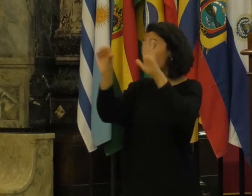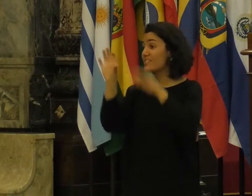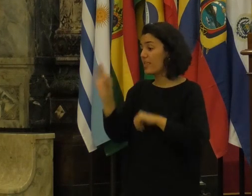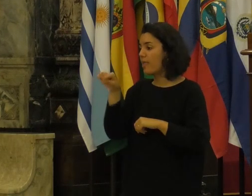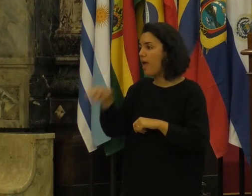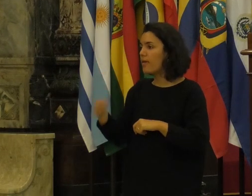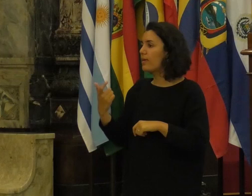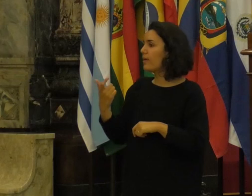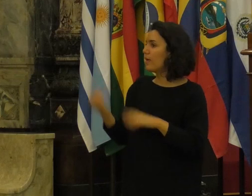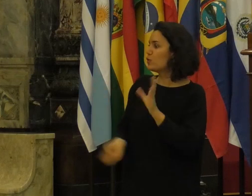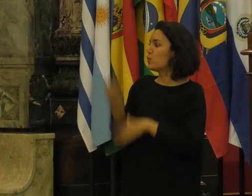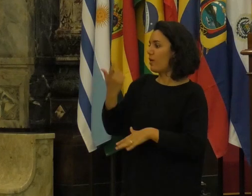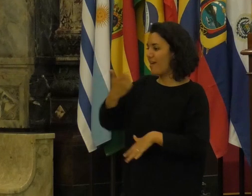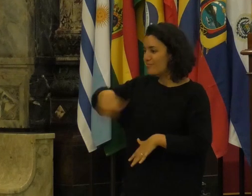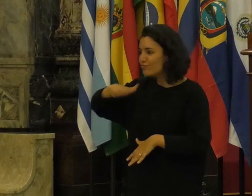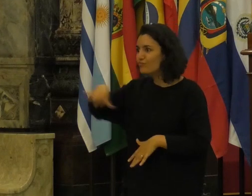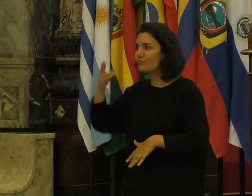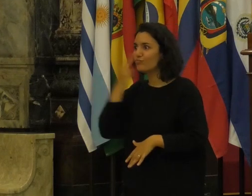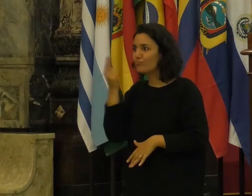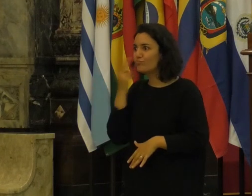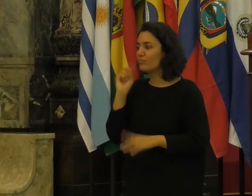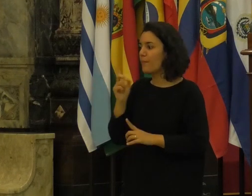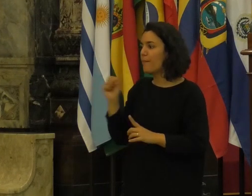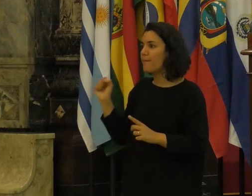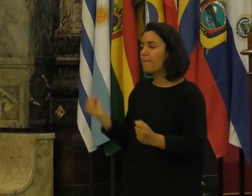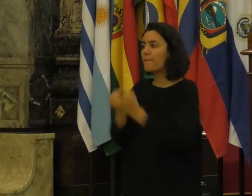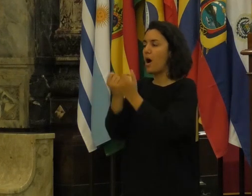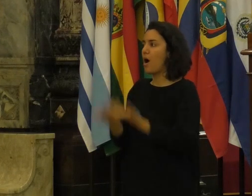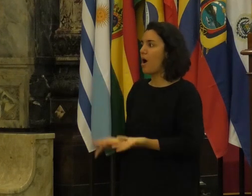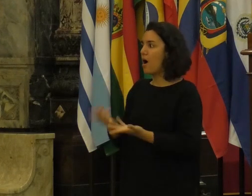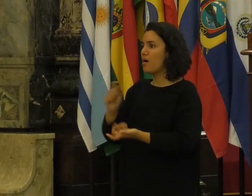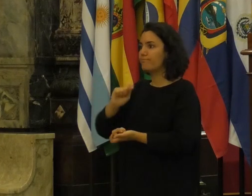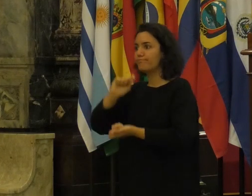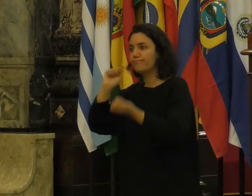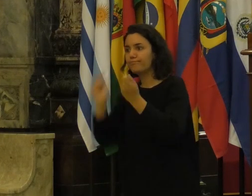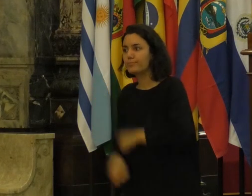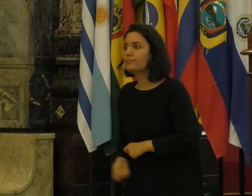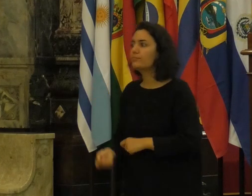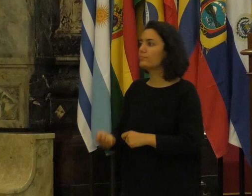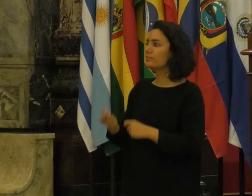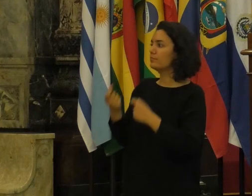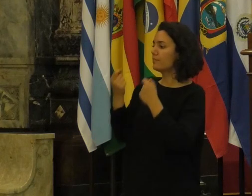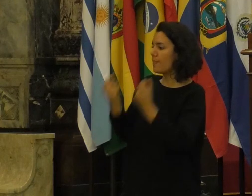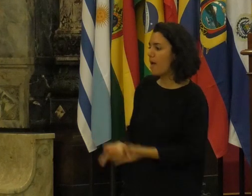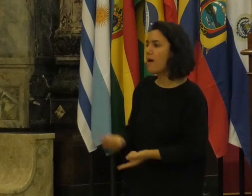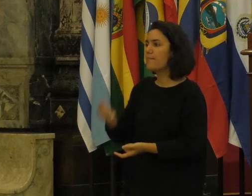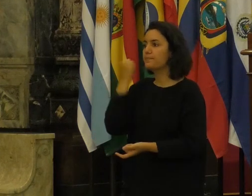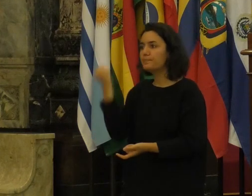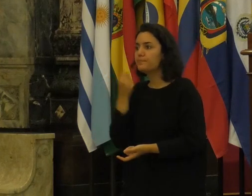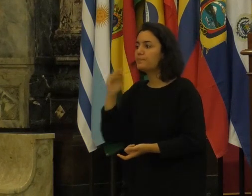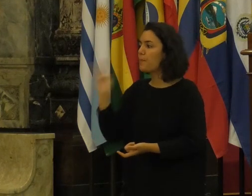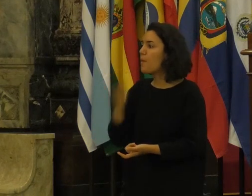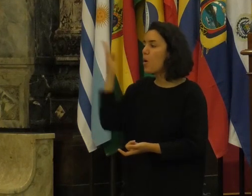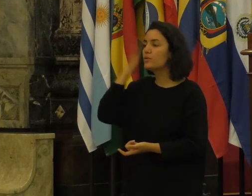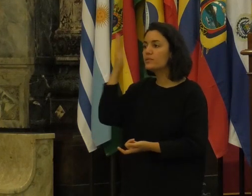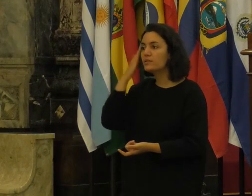causas sociales y el impacto de tal compromiso en aportes significativos en el ámbito de la producción